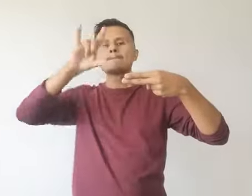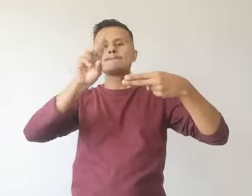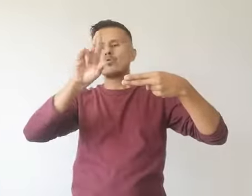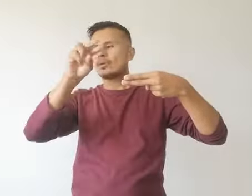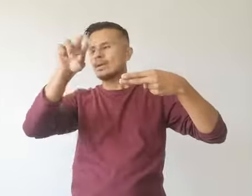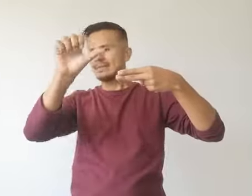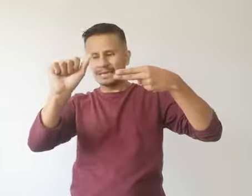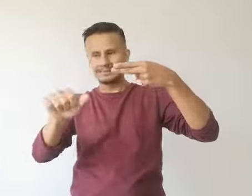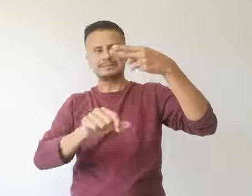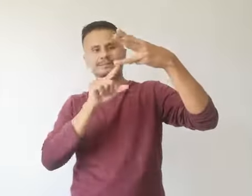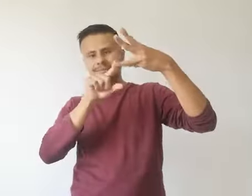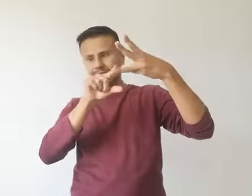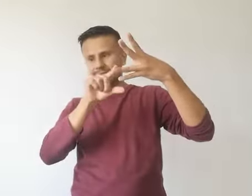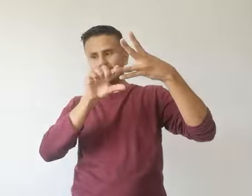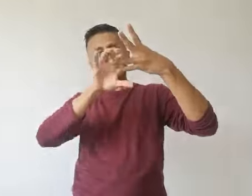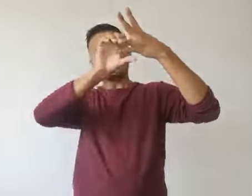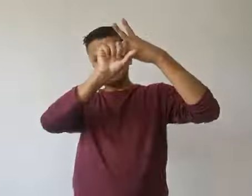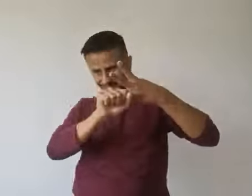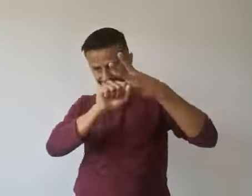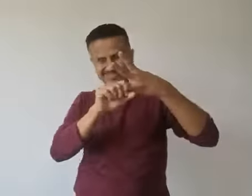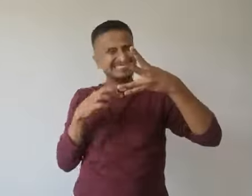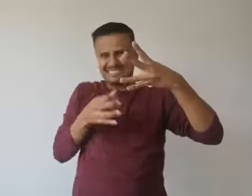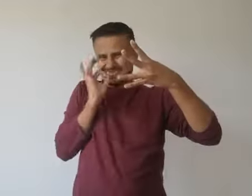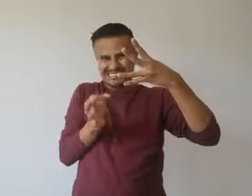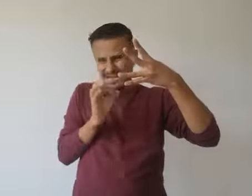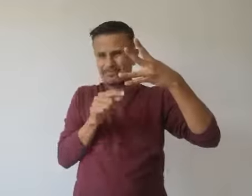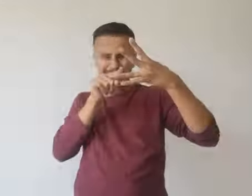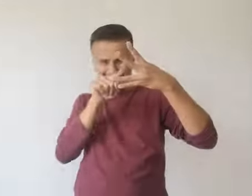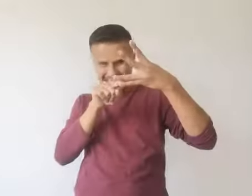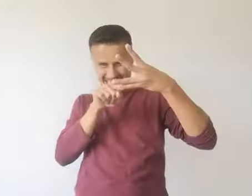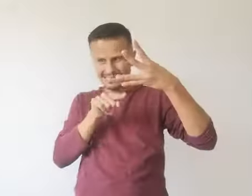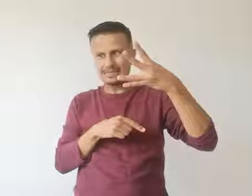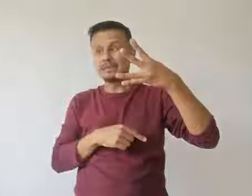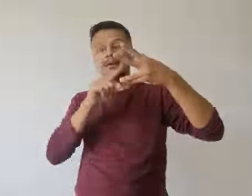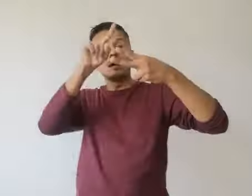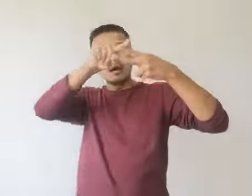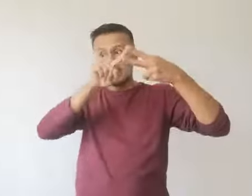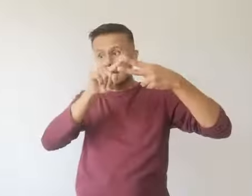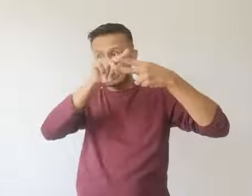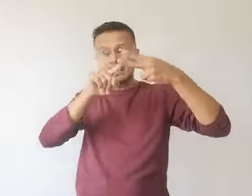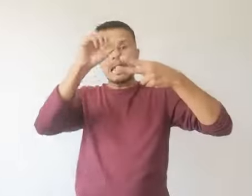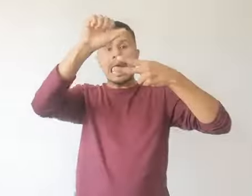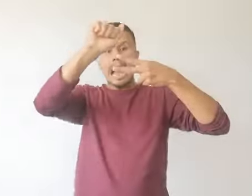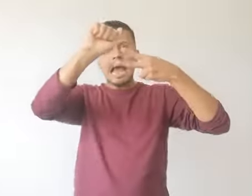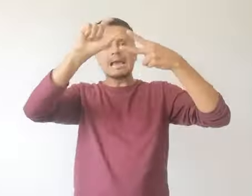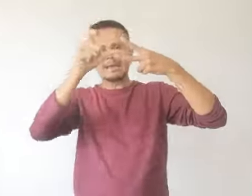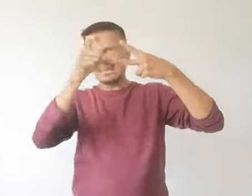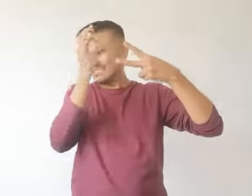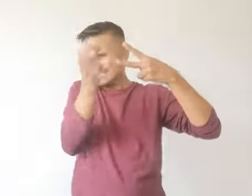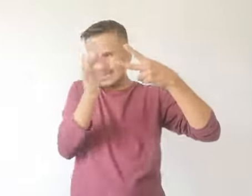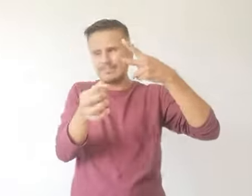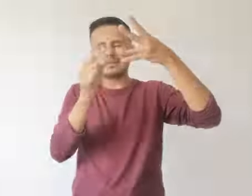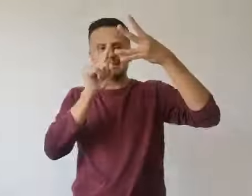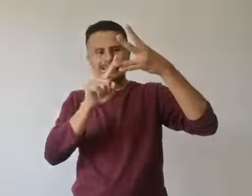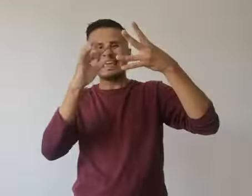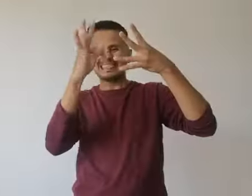monómeros, A, T, C y G, forman el polímero de ADN. Perdón, pero el ADN está formado por cuatro